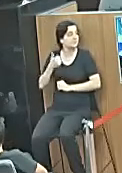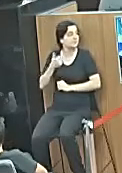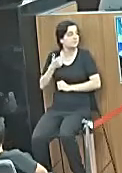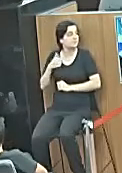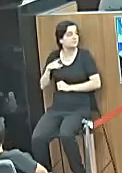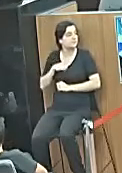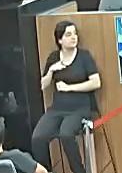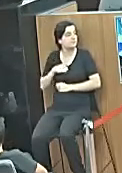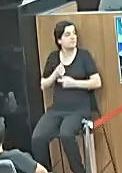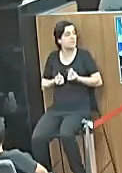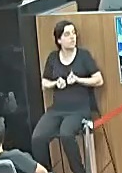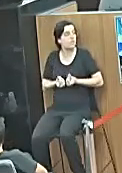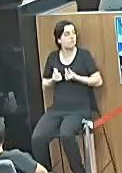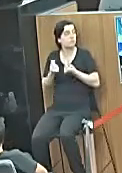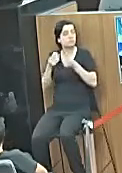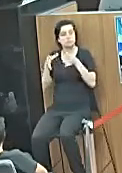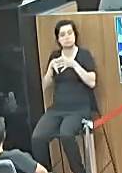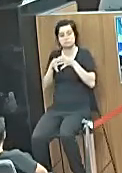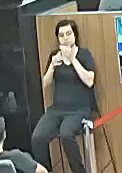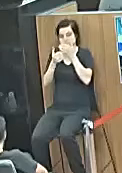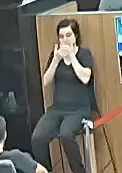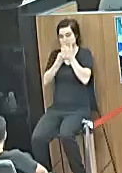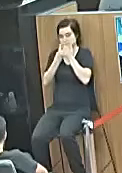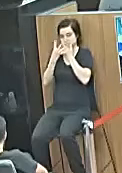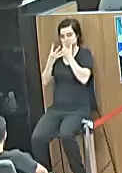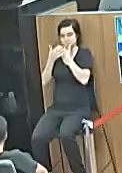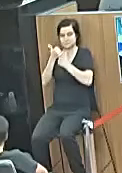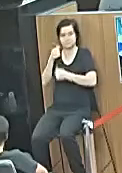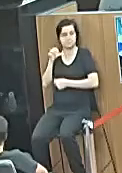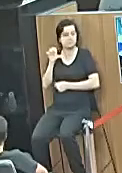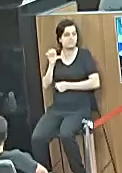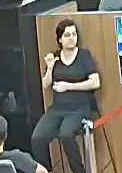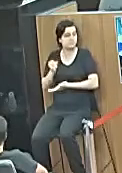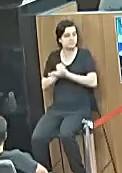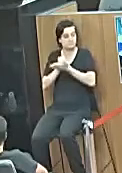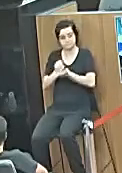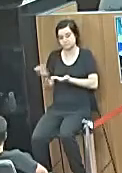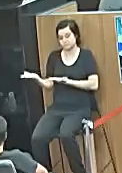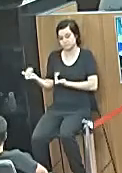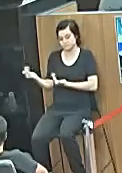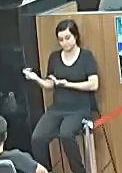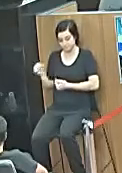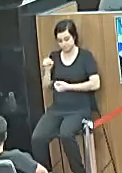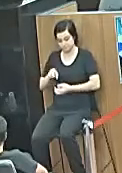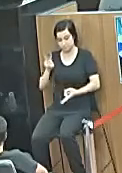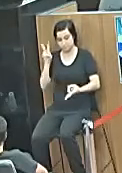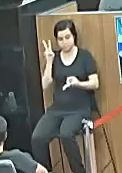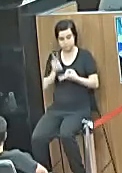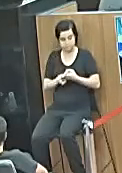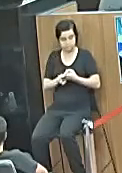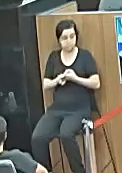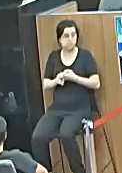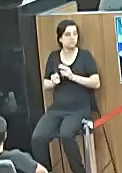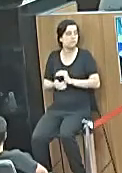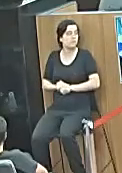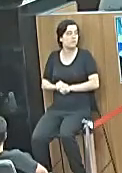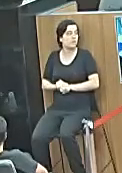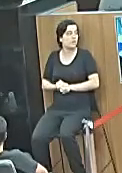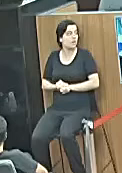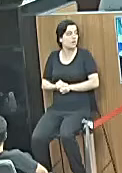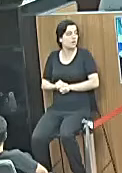nação 4419 atendimento aos adolescentes em cumprimento de medida socioeducativa